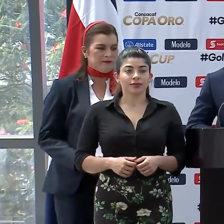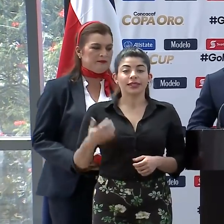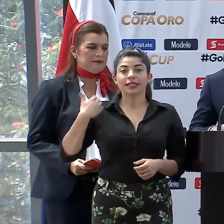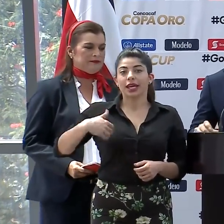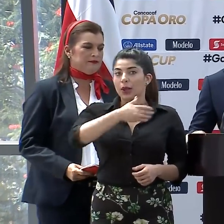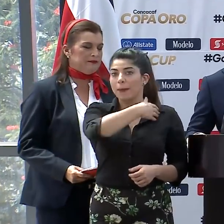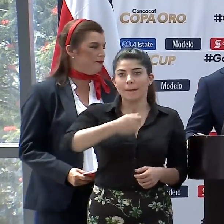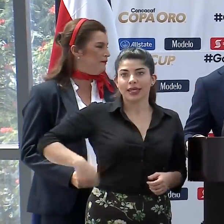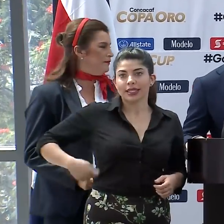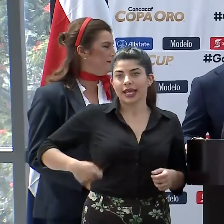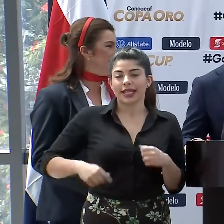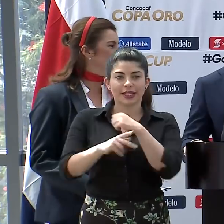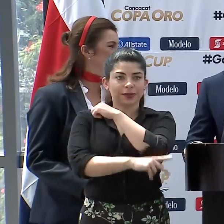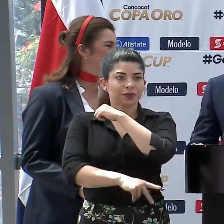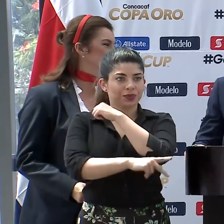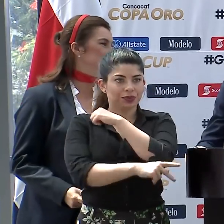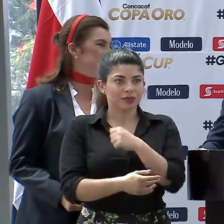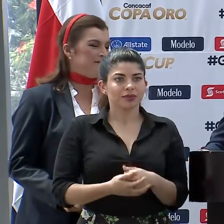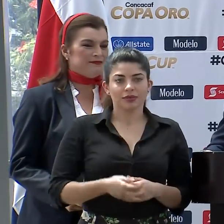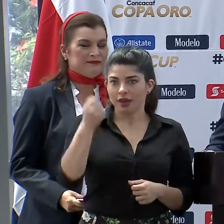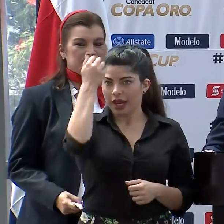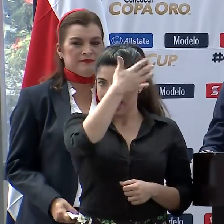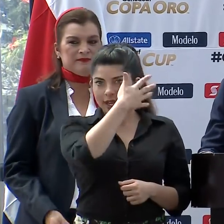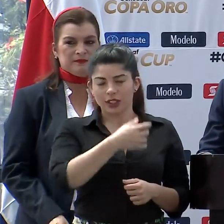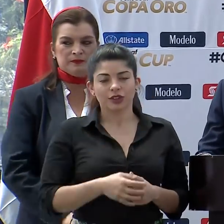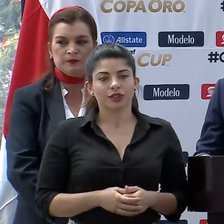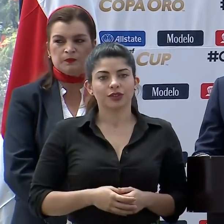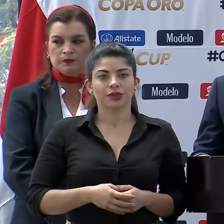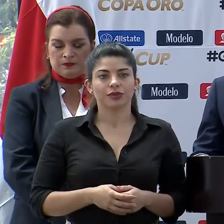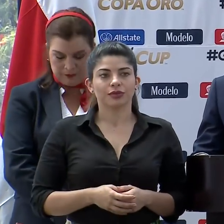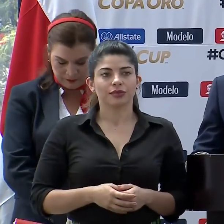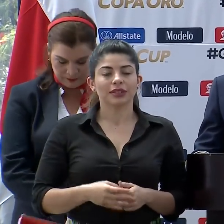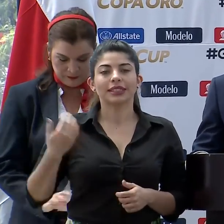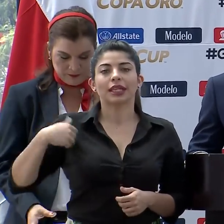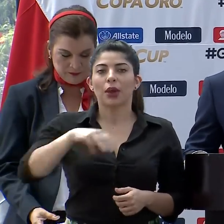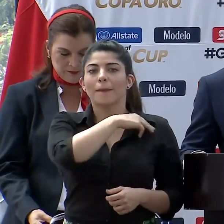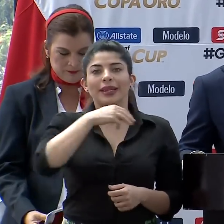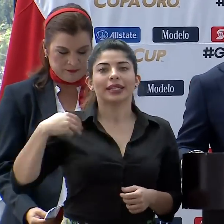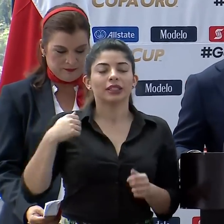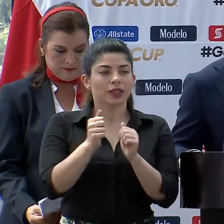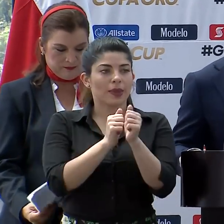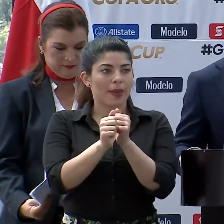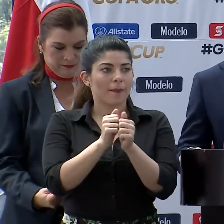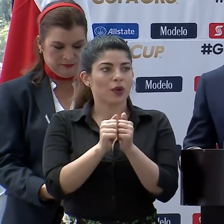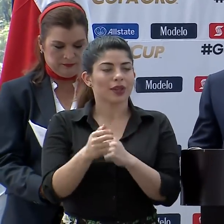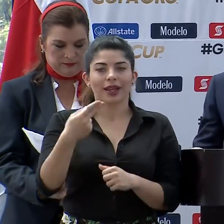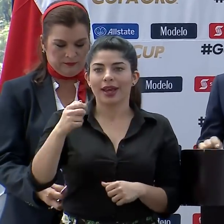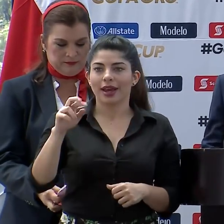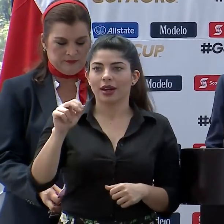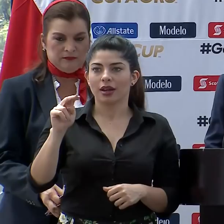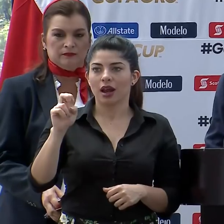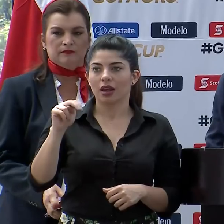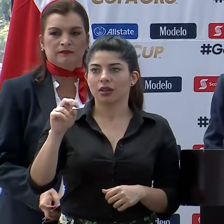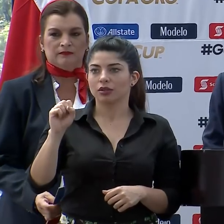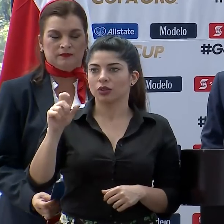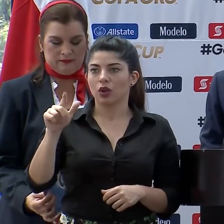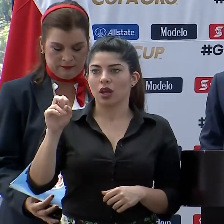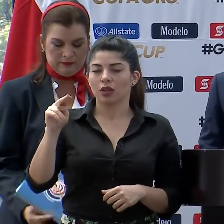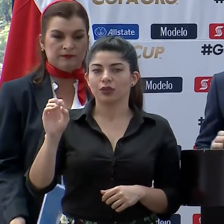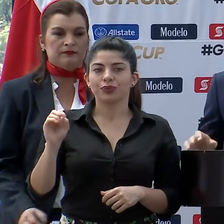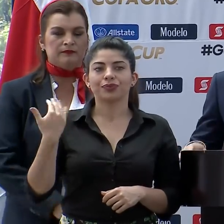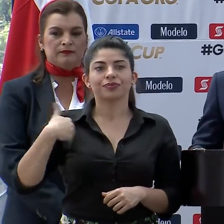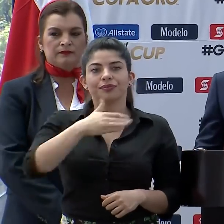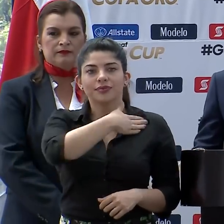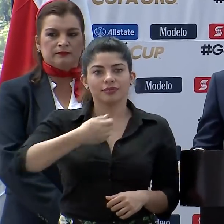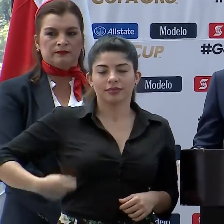Señor Presidente de la República, Carlos Alvarado Quesada. Señor Ministro de Deporte, Hernán Solano Venegas.